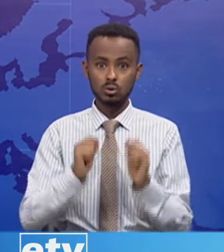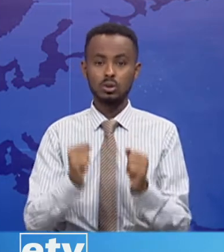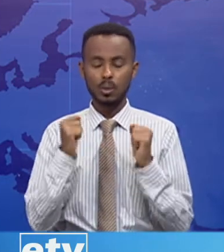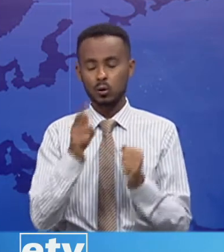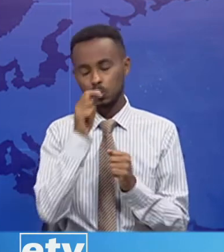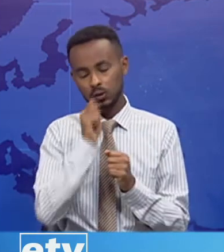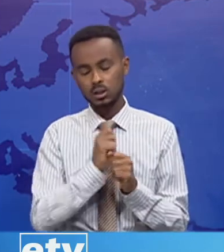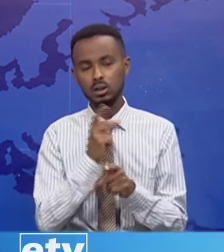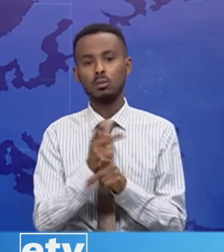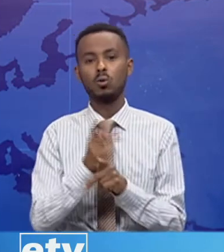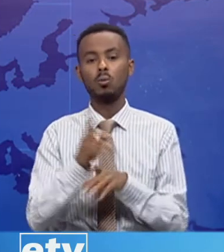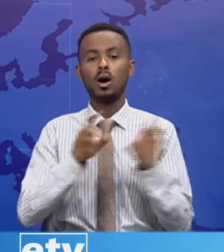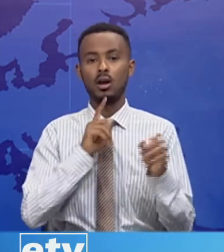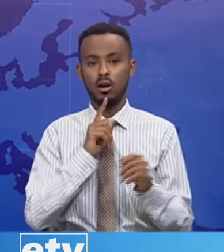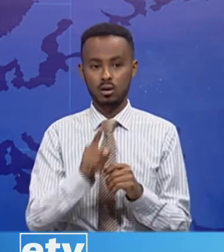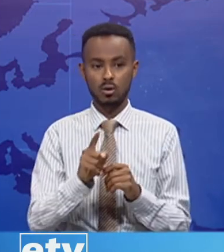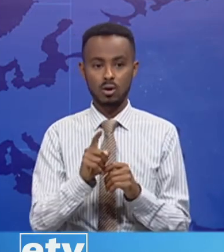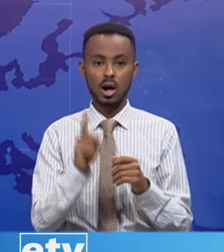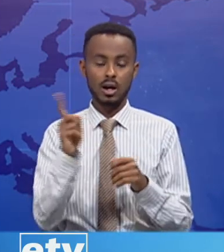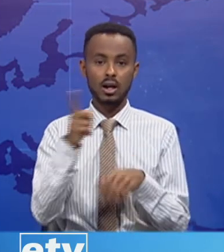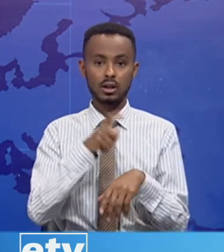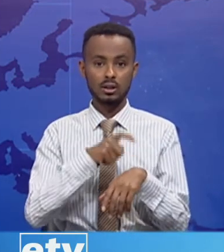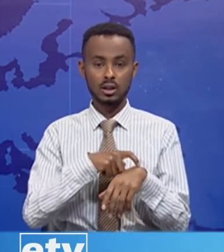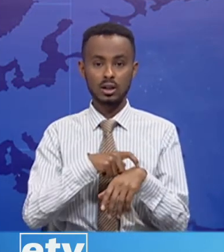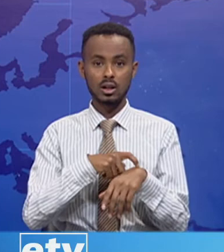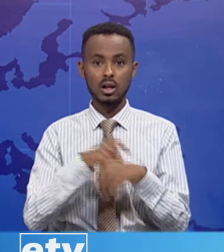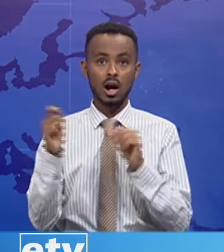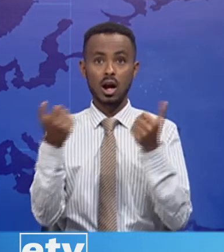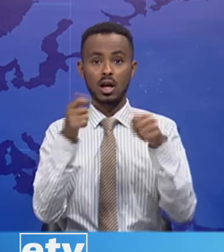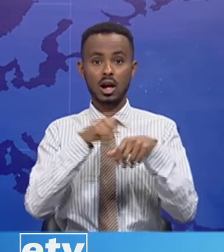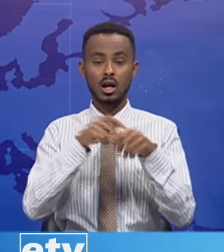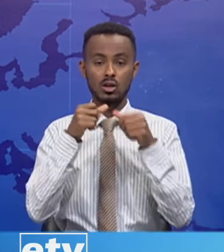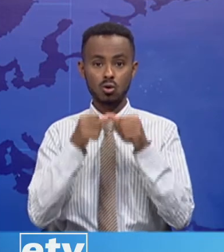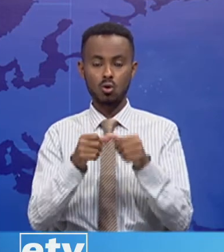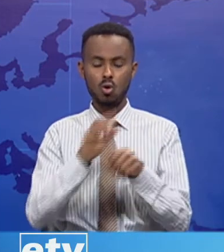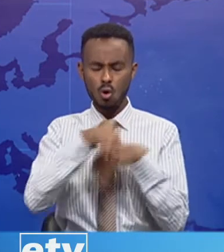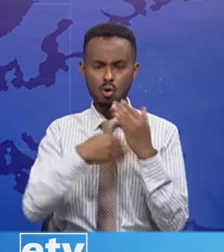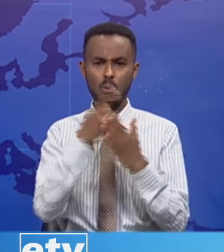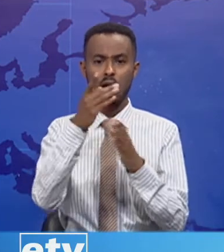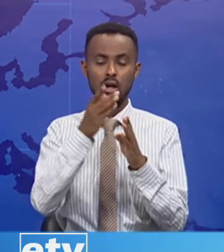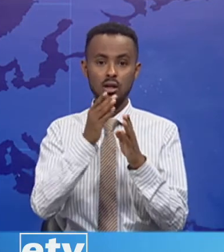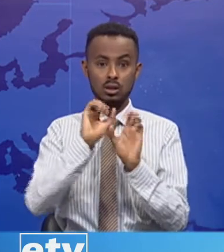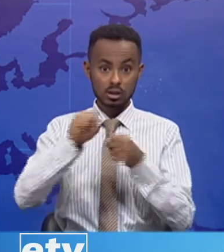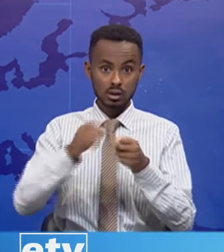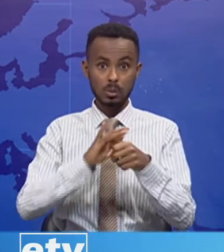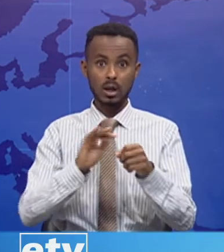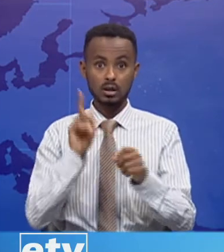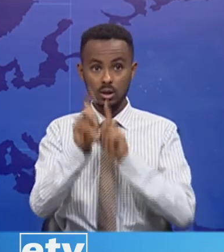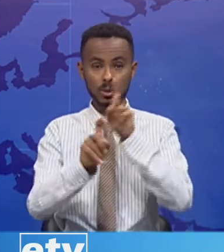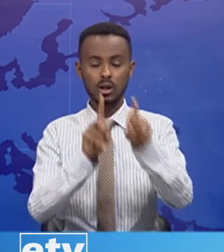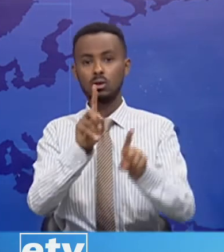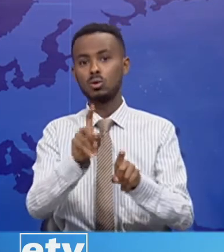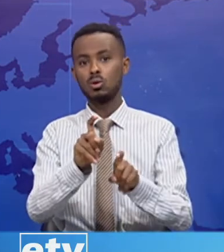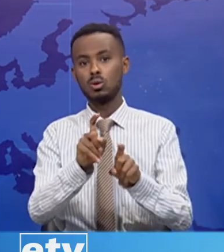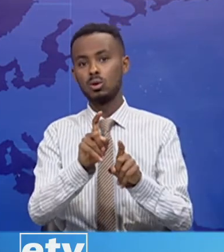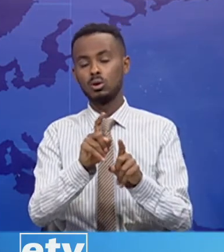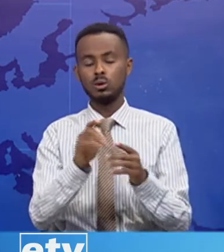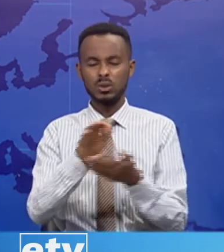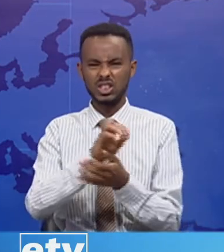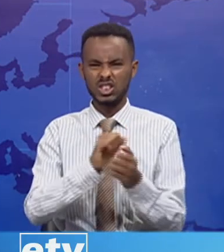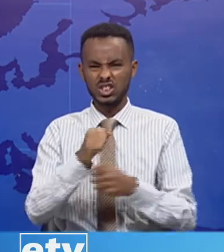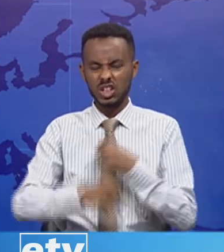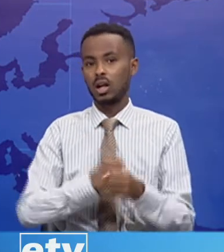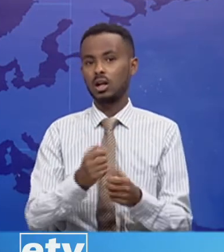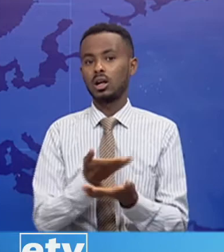በትዕግስት እንዲጠብቁ ማድረግ ነው። አንዳንድ ጊዜ ያው አየር ላይ ስለሆን ሁሉም በአንድ ሲስቴም ላይ ሲወስድ ስለሚወስዱ መጨናነቅ ሊኖር ስለሚችል